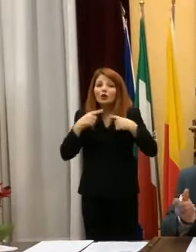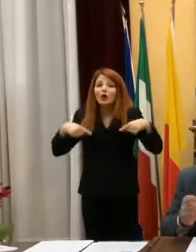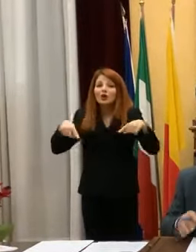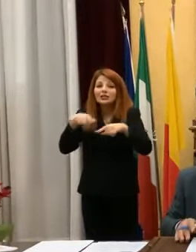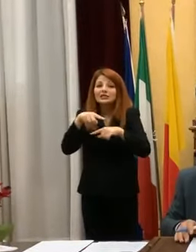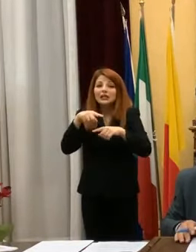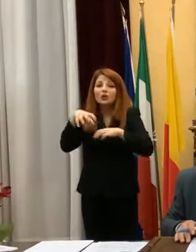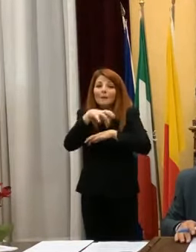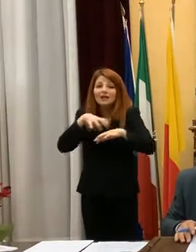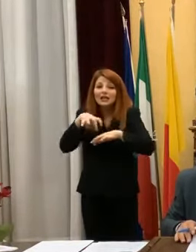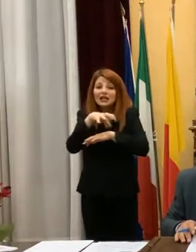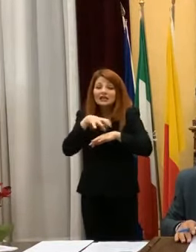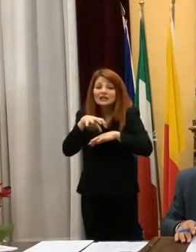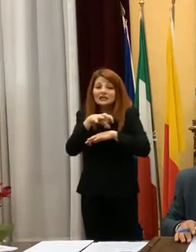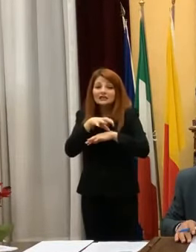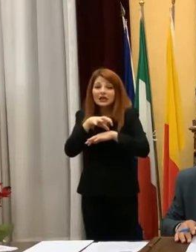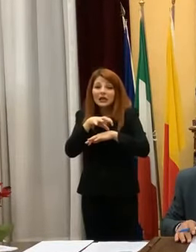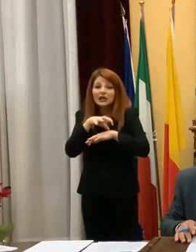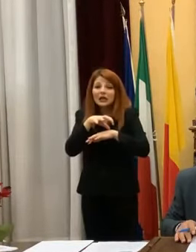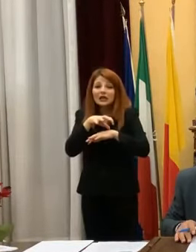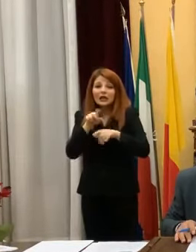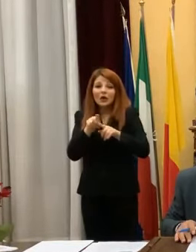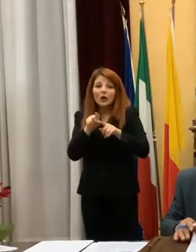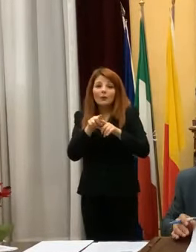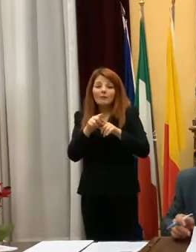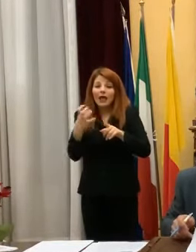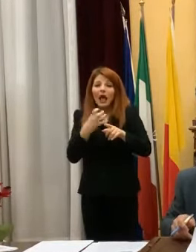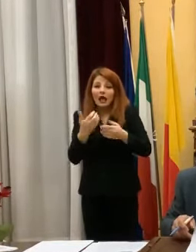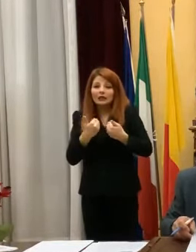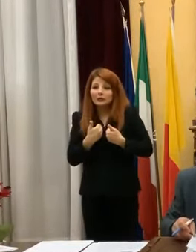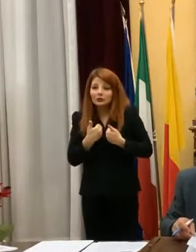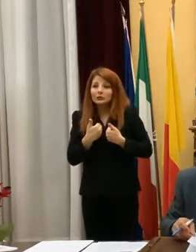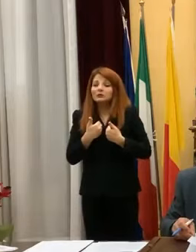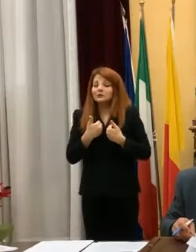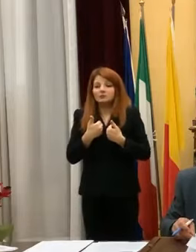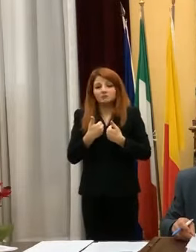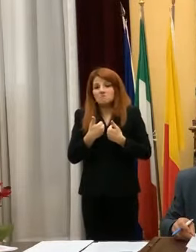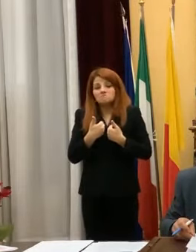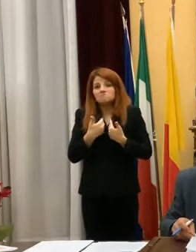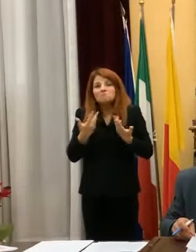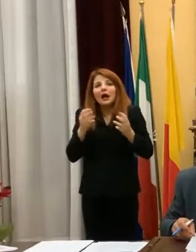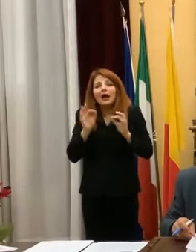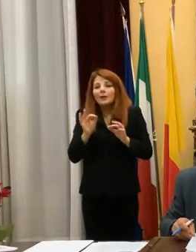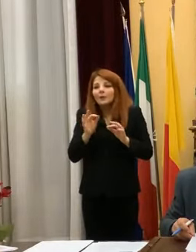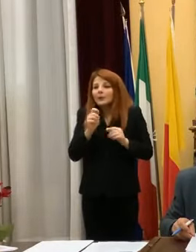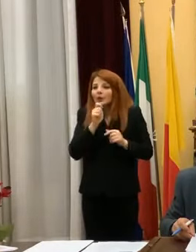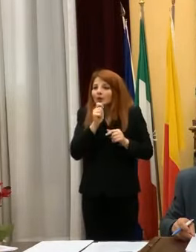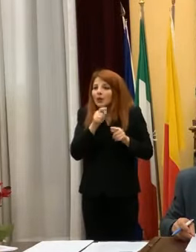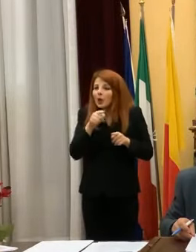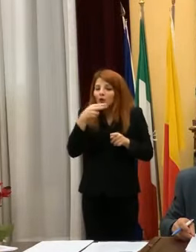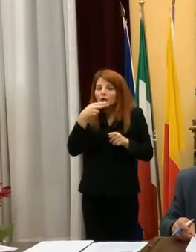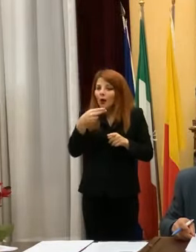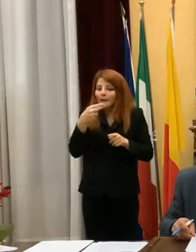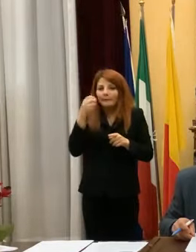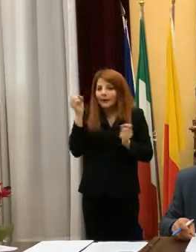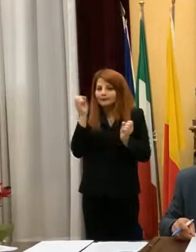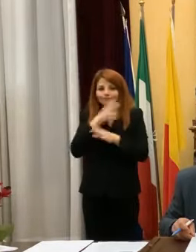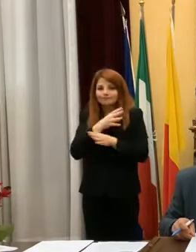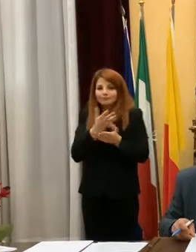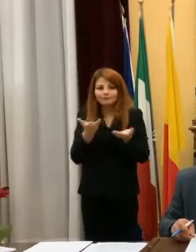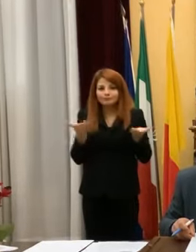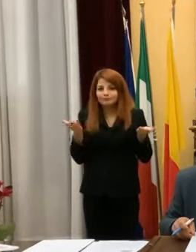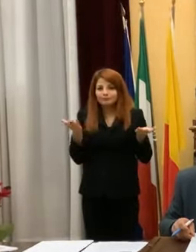presentatore con gli occhiali, in questo momento no, non mi sto ricordando comunque. Per ora magari starà facendo, anzi, se